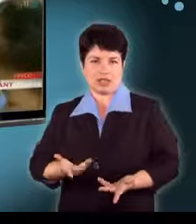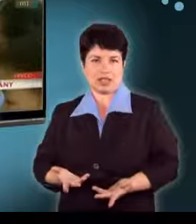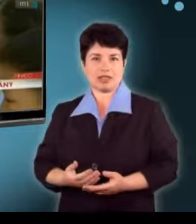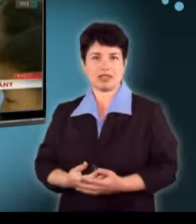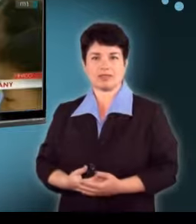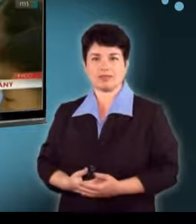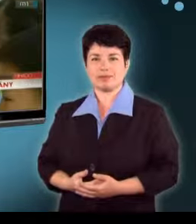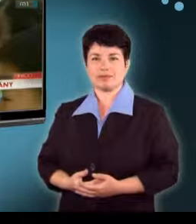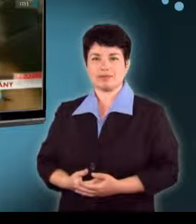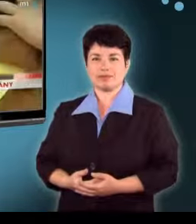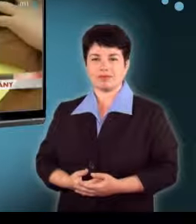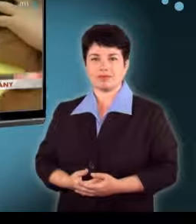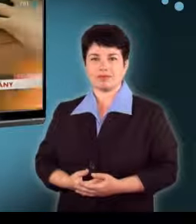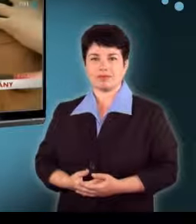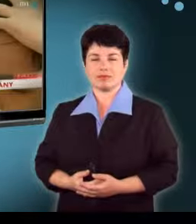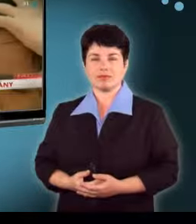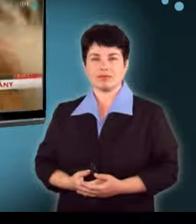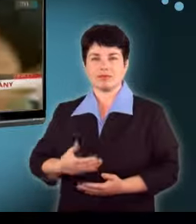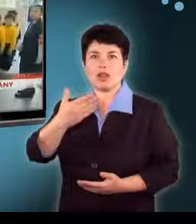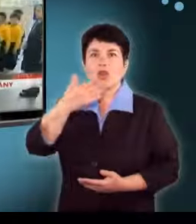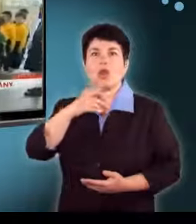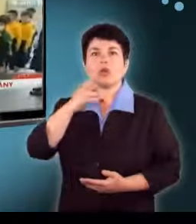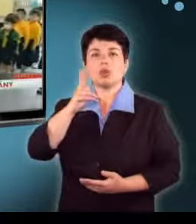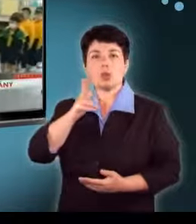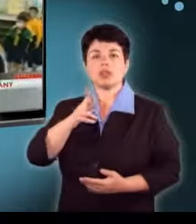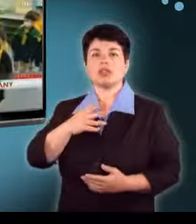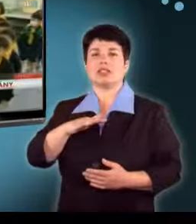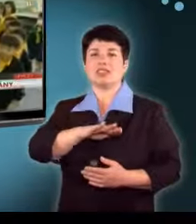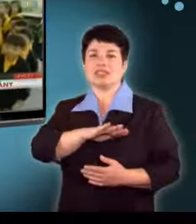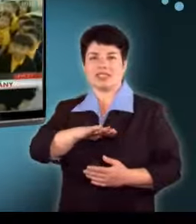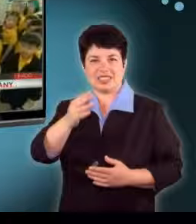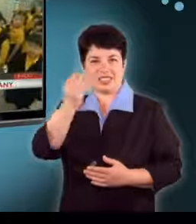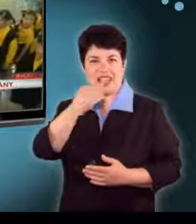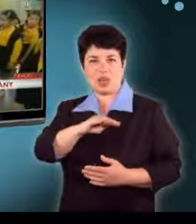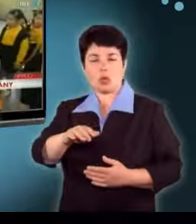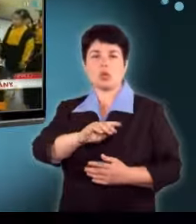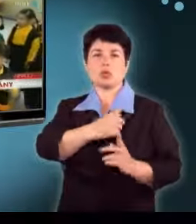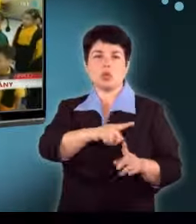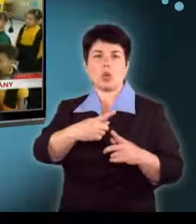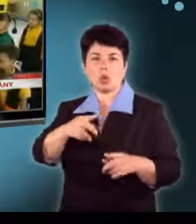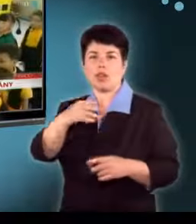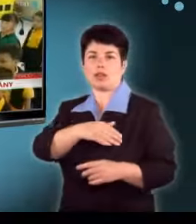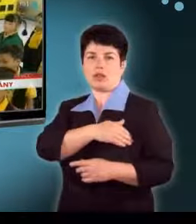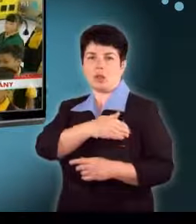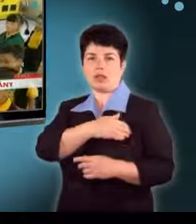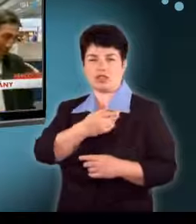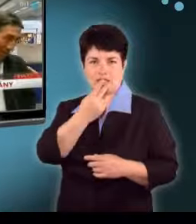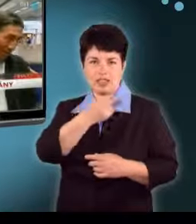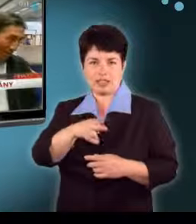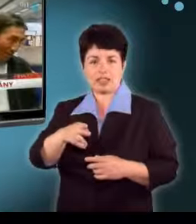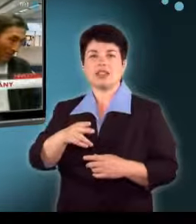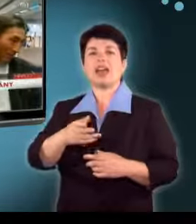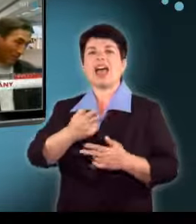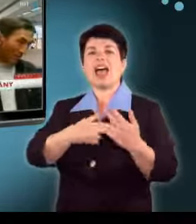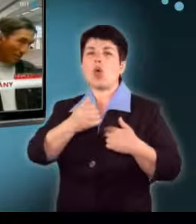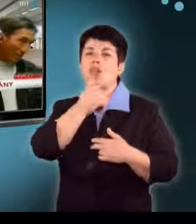Hongkongban egyesével mérik a diákok testhőmérsékletét. Elővigyázatosságból mindenkit arra kérnek, csak akkor utazzon Mexikóba, ha nagyon